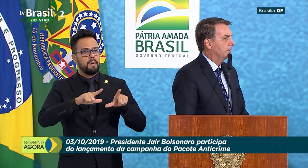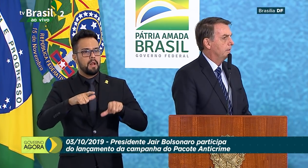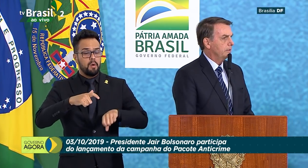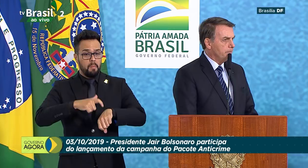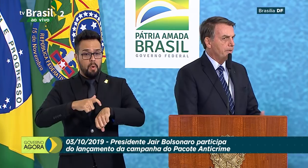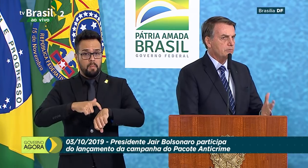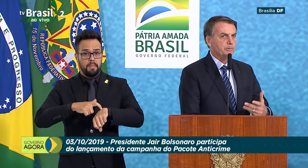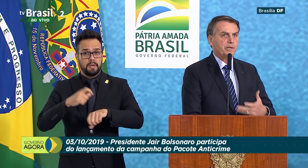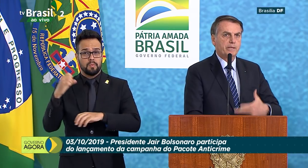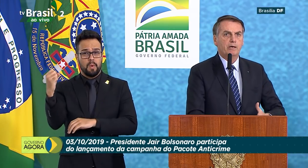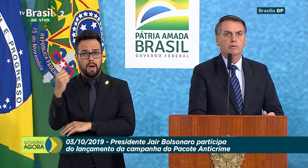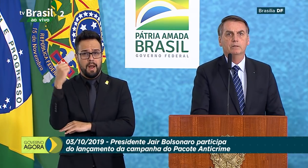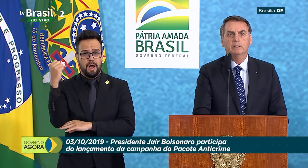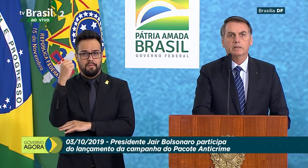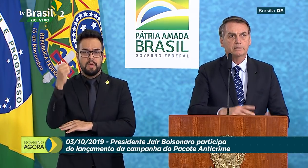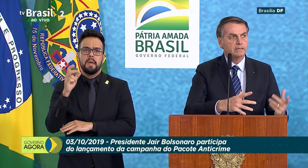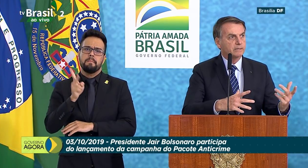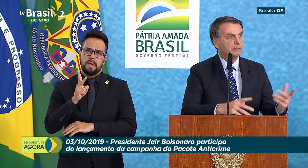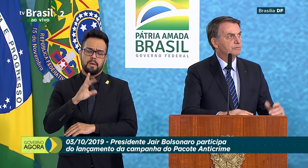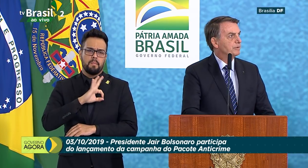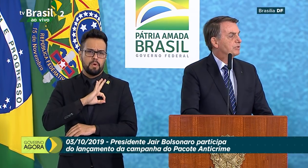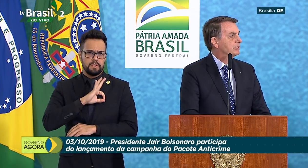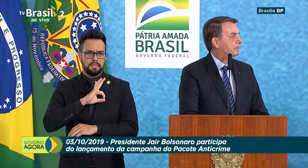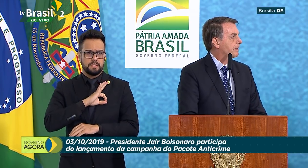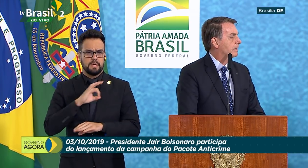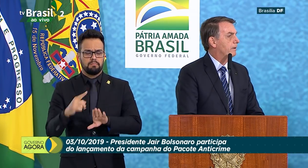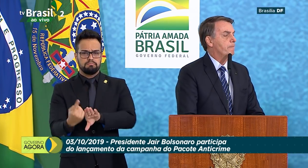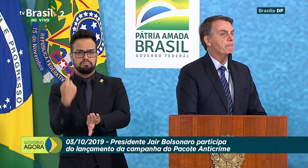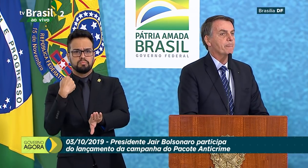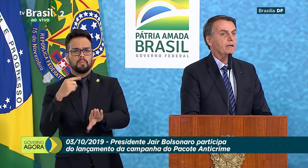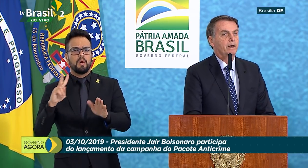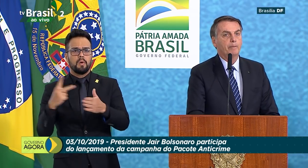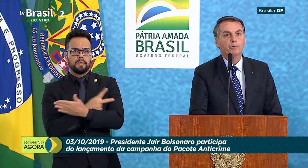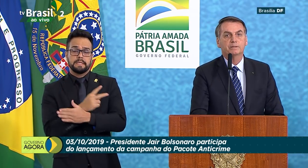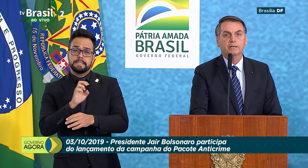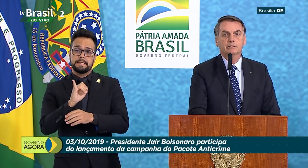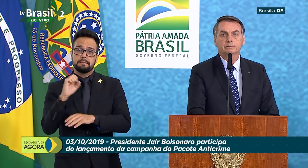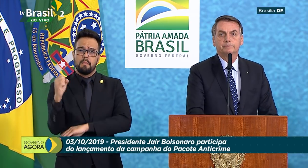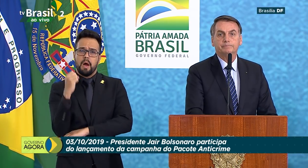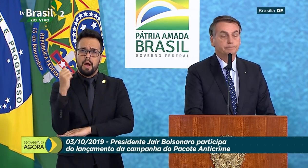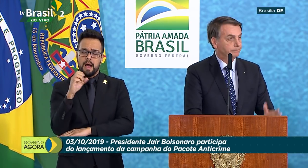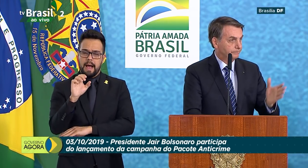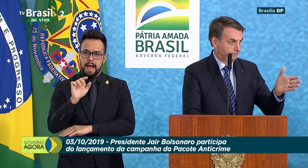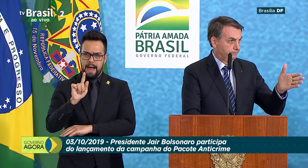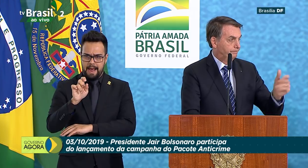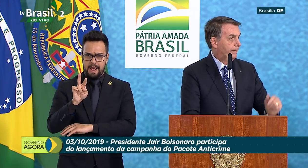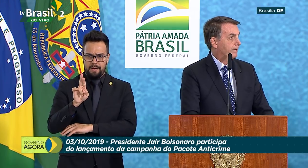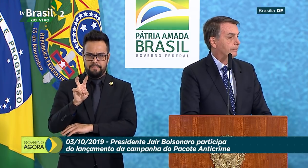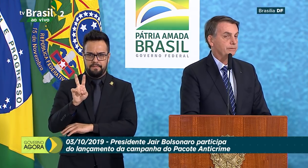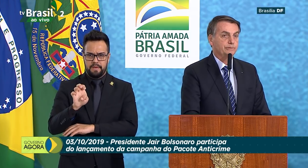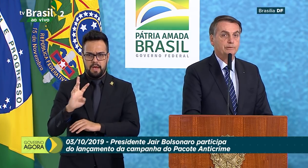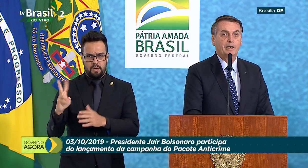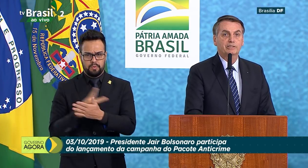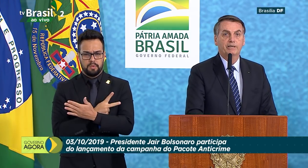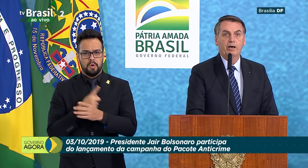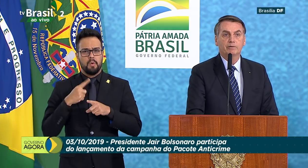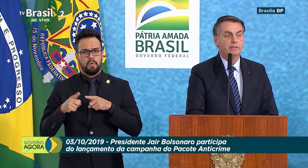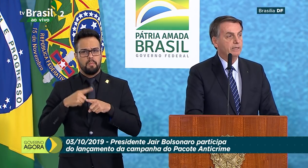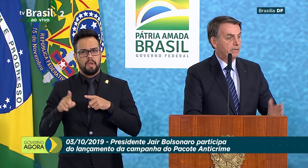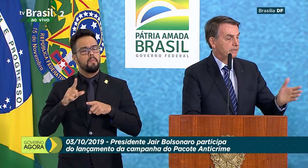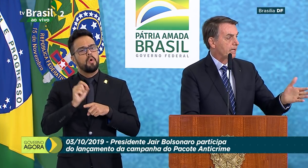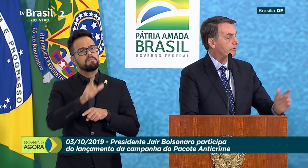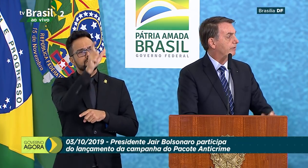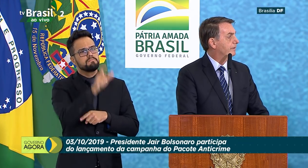grave. Que mesmo um policial que está atrás de um fuzil de precisão, apontando para um